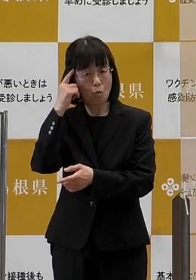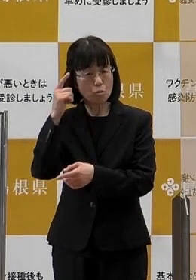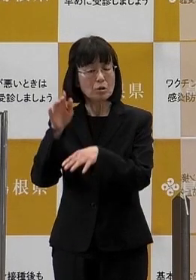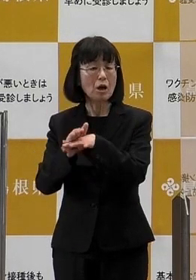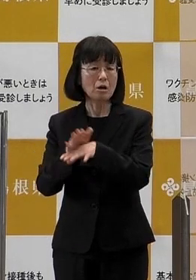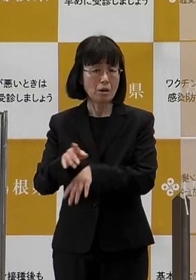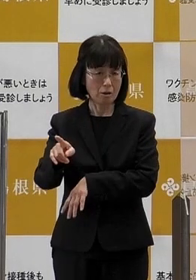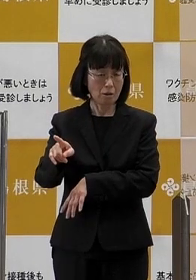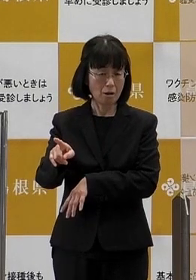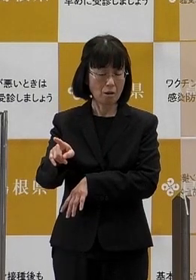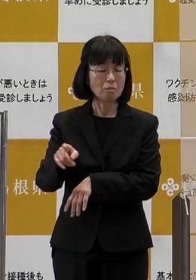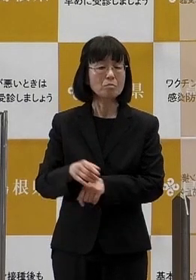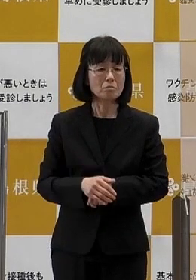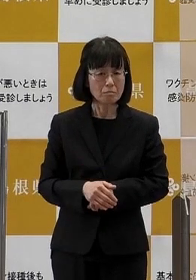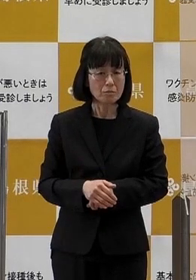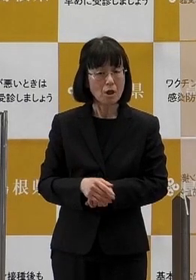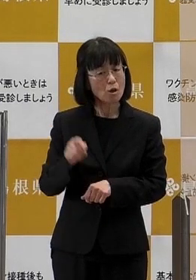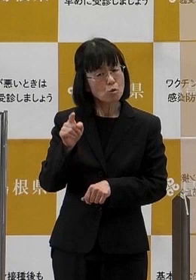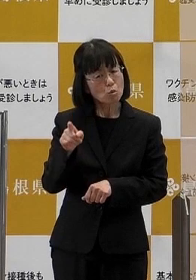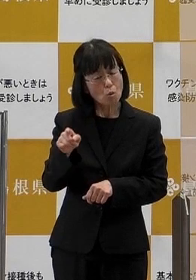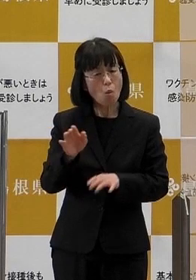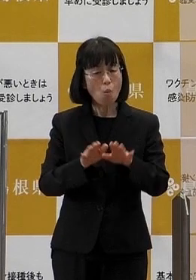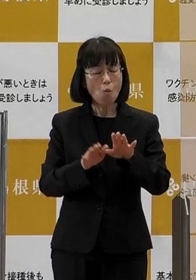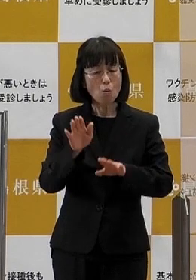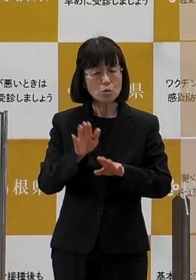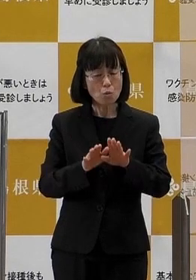いや、それで経済が回るのか。